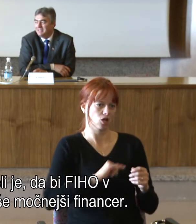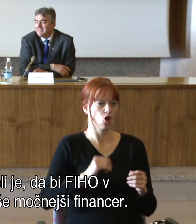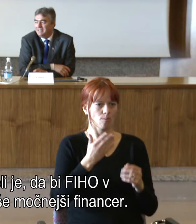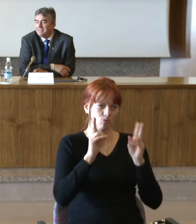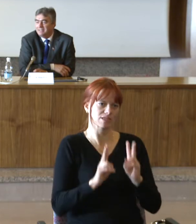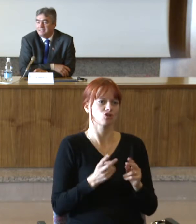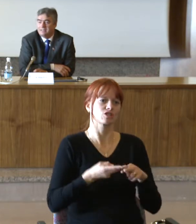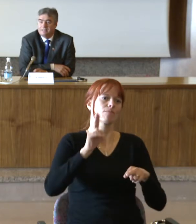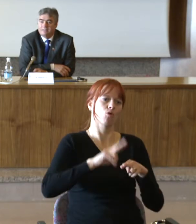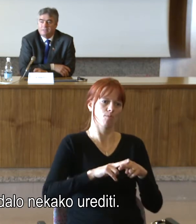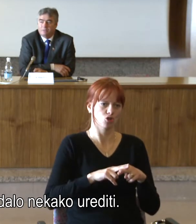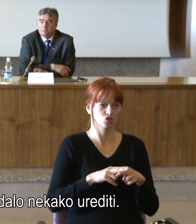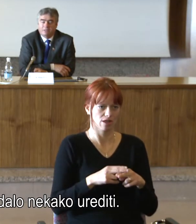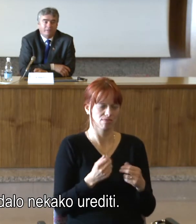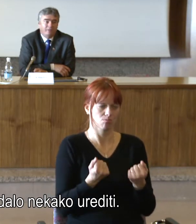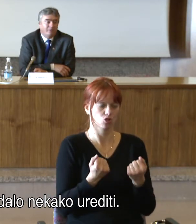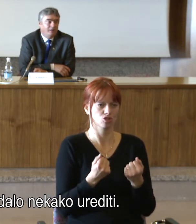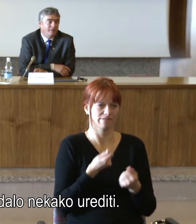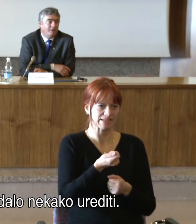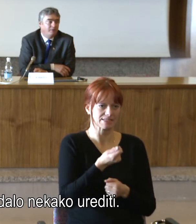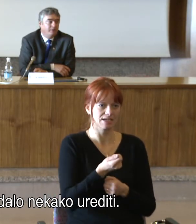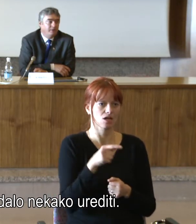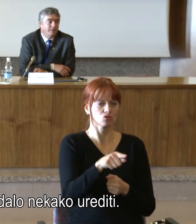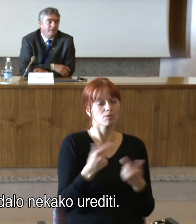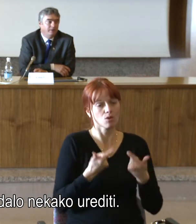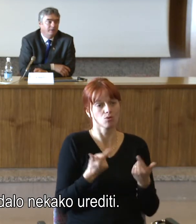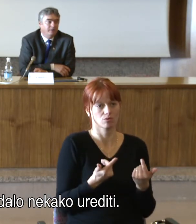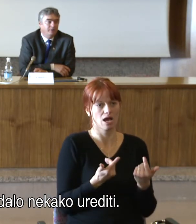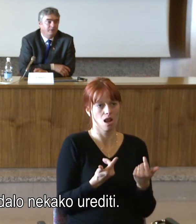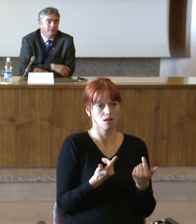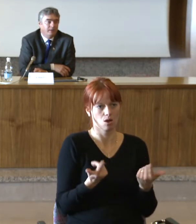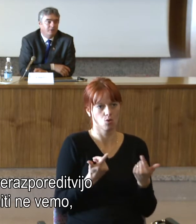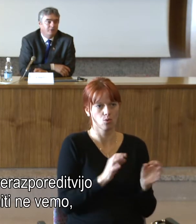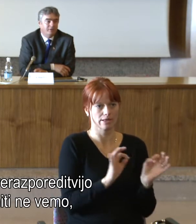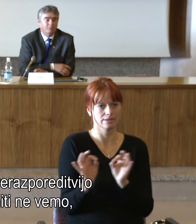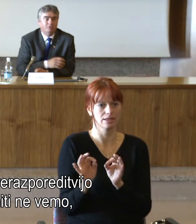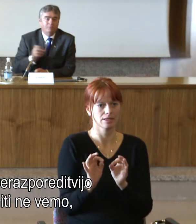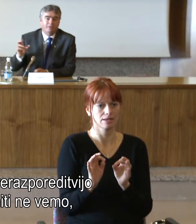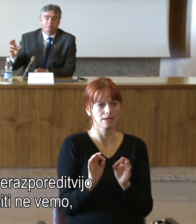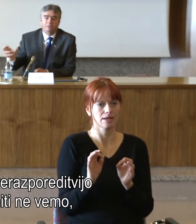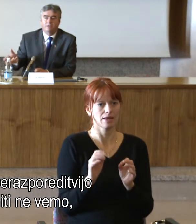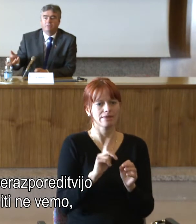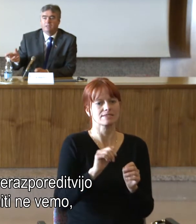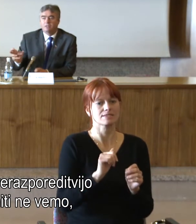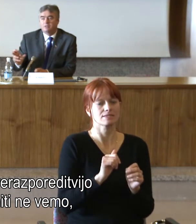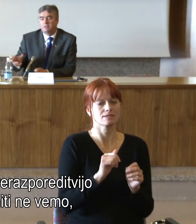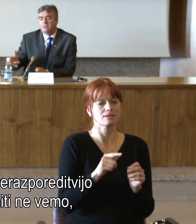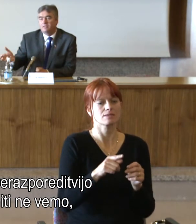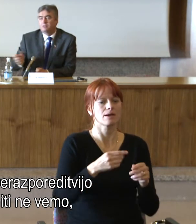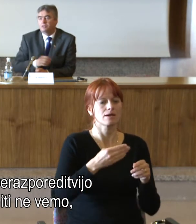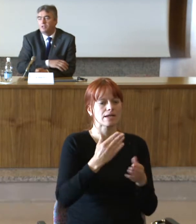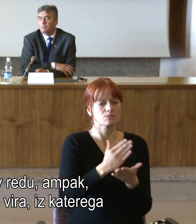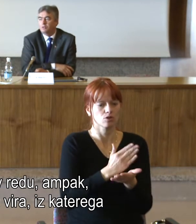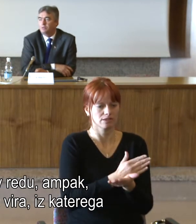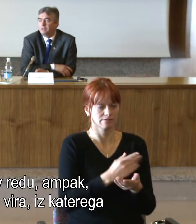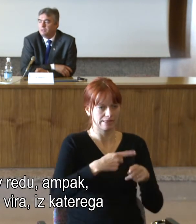ne? To bi se verjetno dalo nekako urediti, ne? Tudi na ta način, ne samo za prerazporeditvijo deleža, niti ne